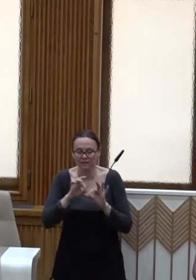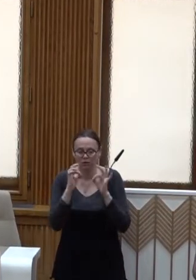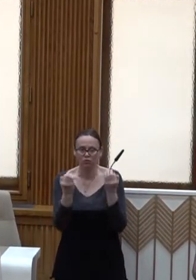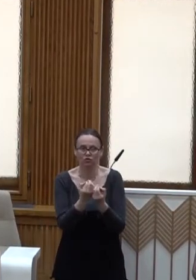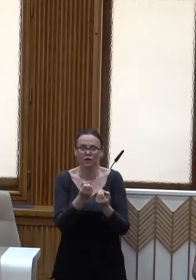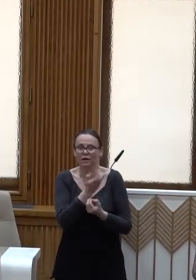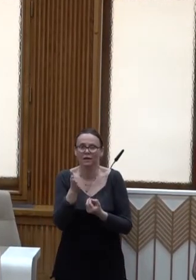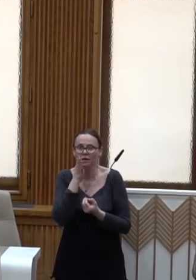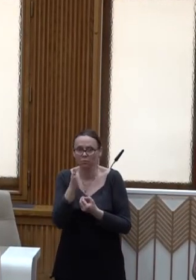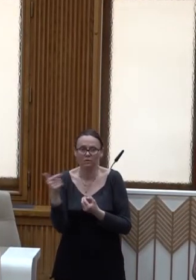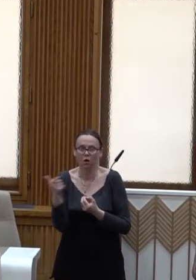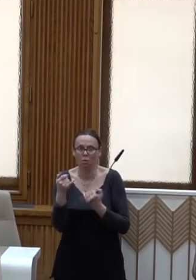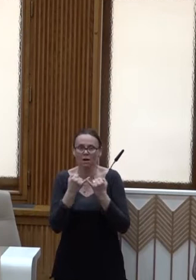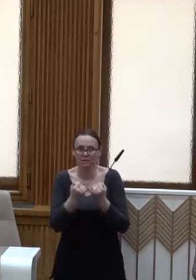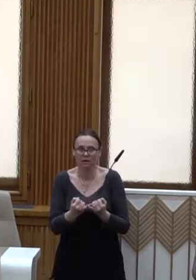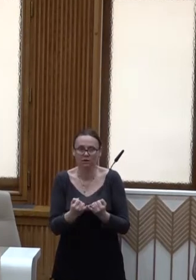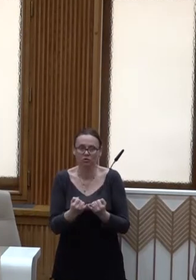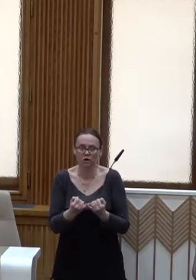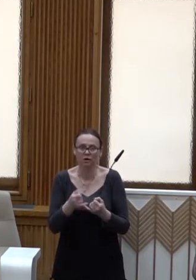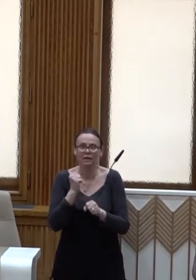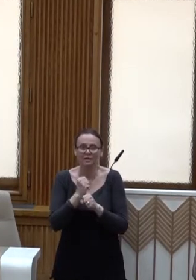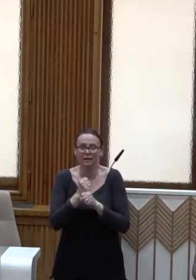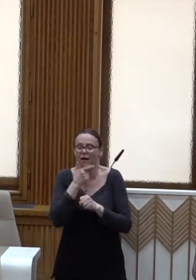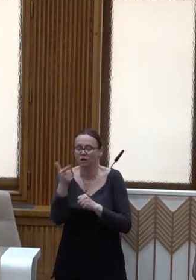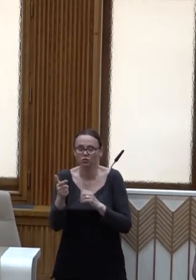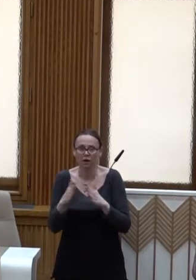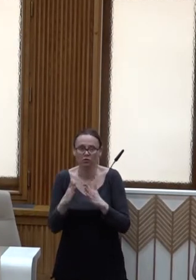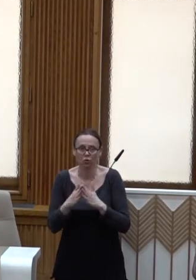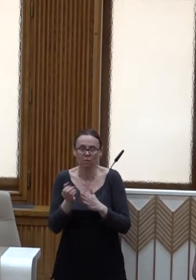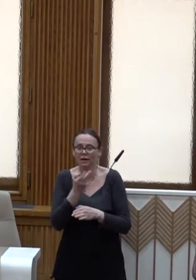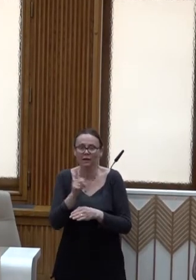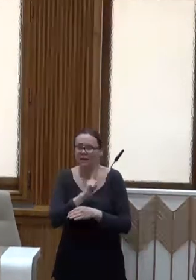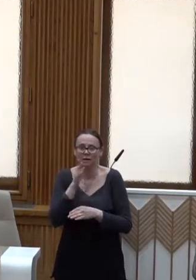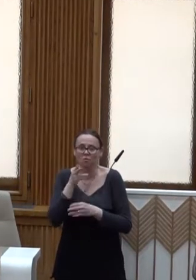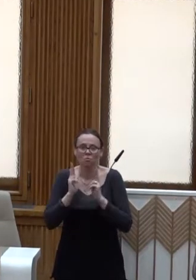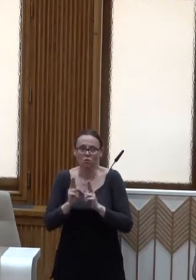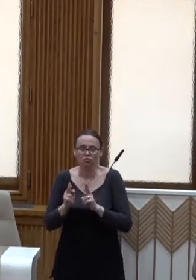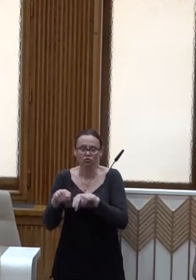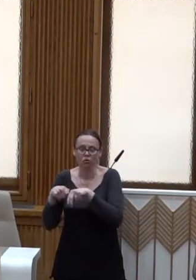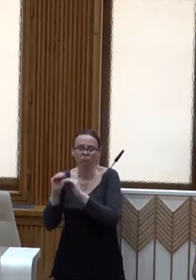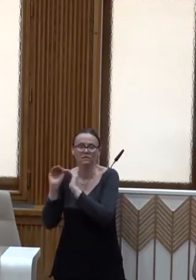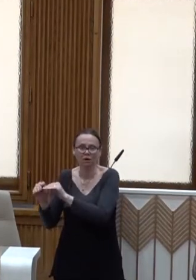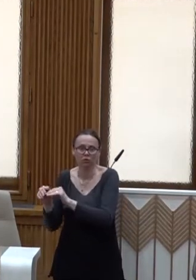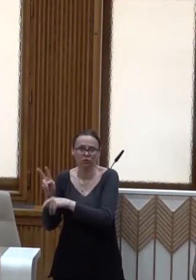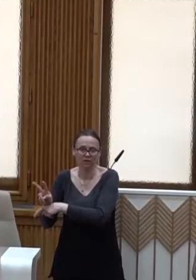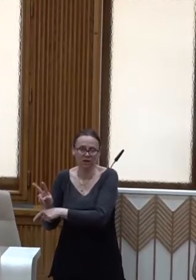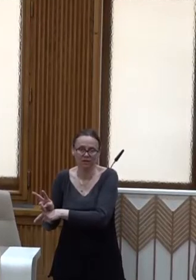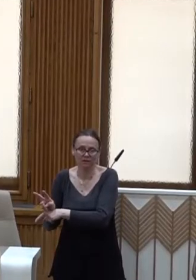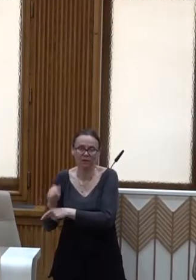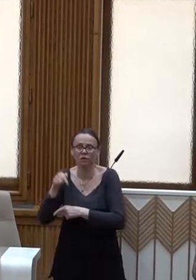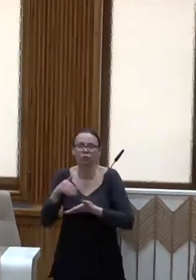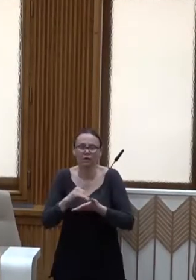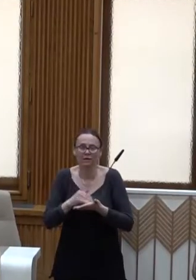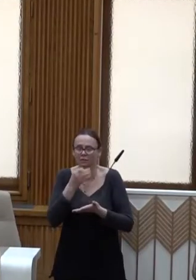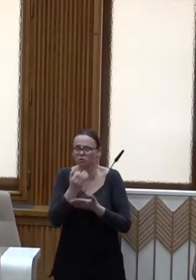kjer boste pač oba starša delala izven doma, kjer ne bo možno zagotoviti varstva. Tukaj je treba